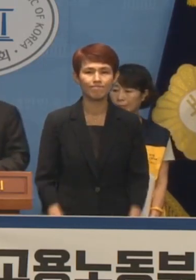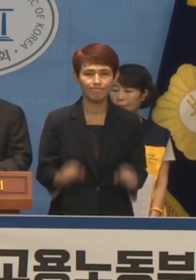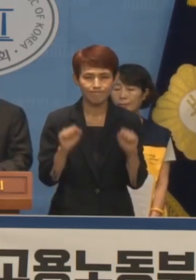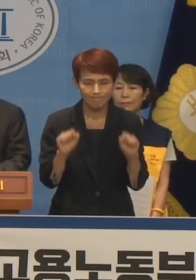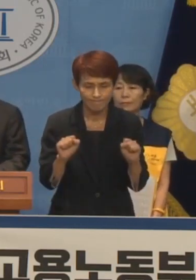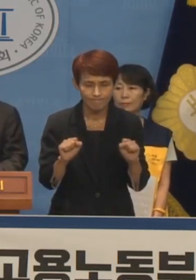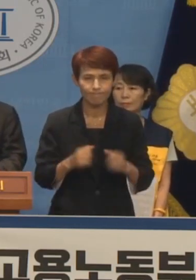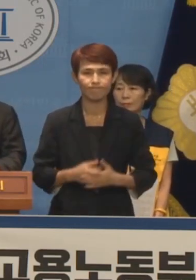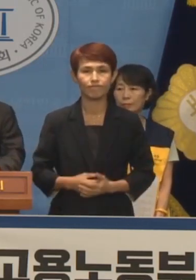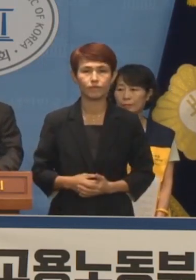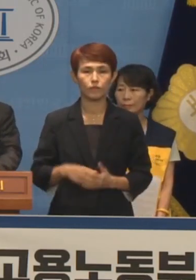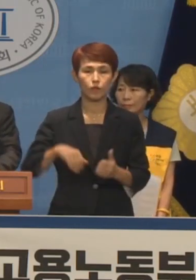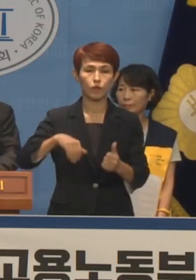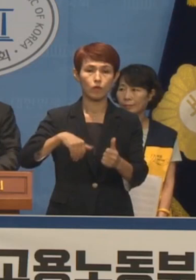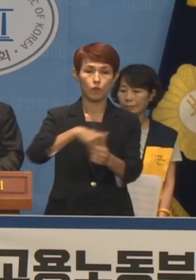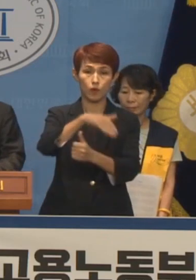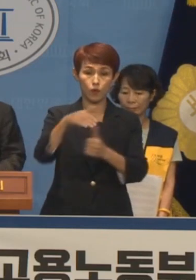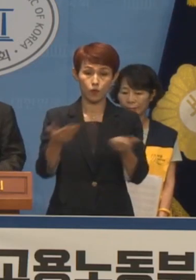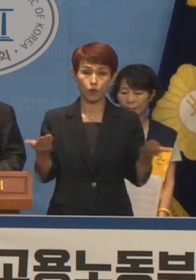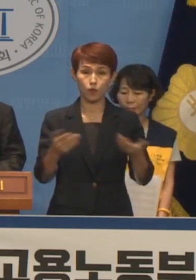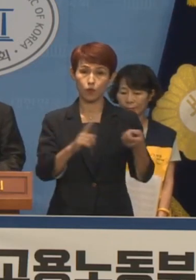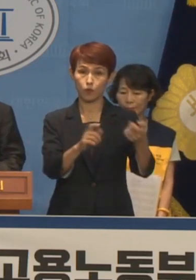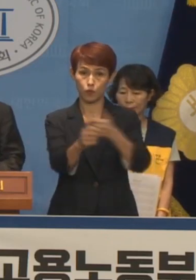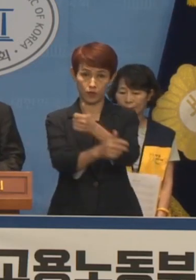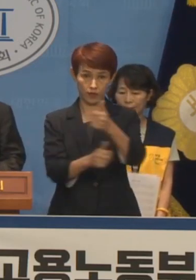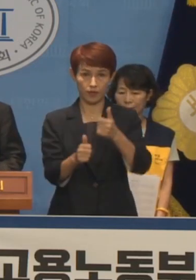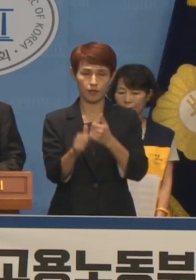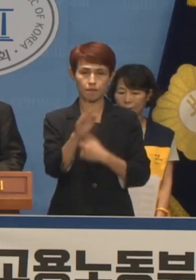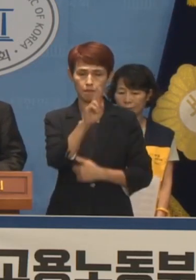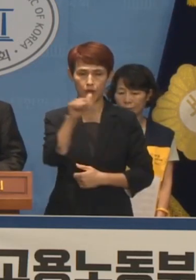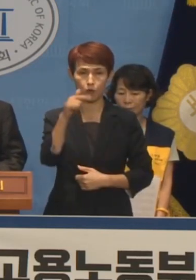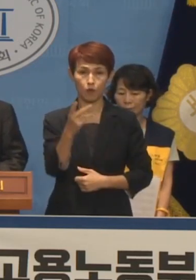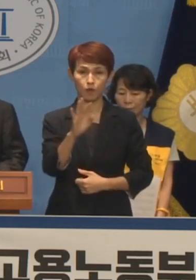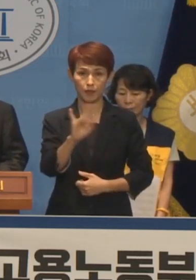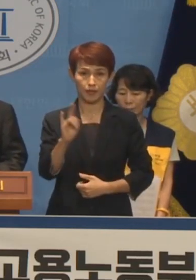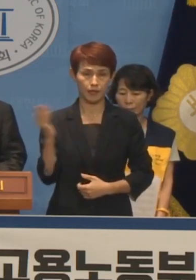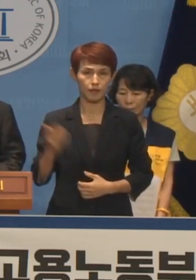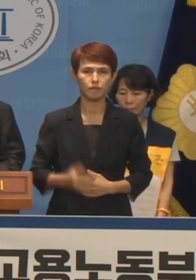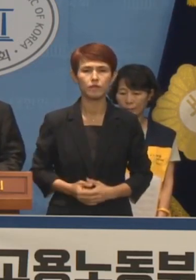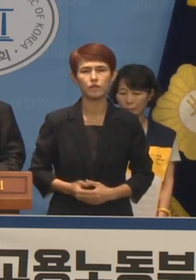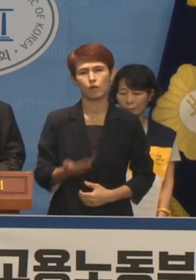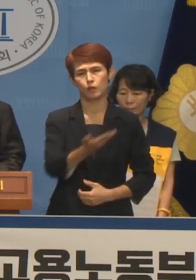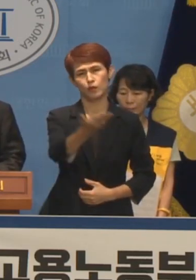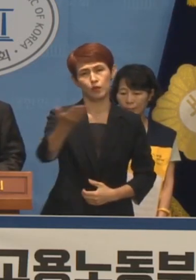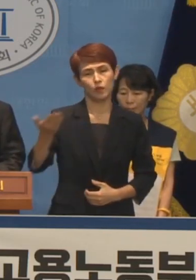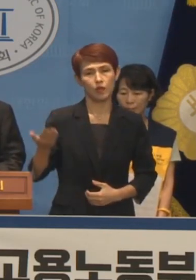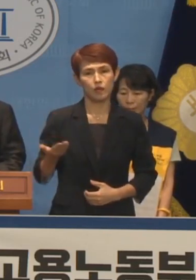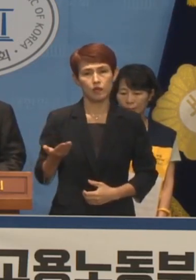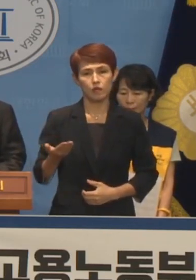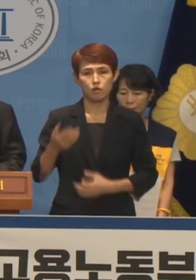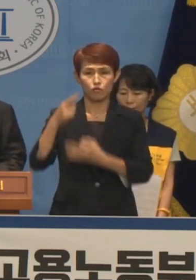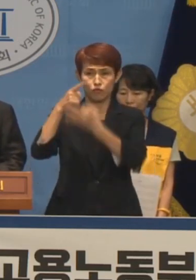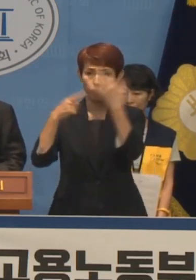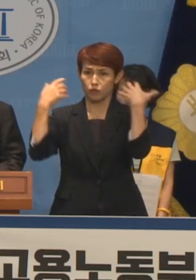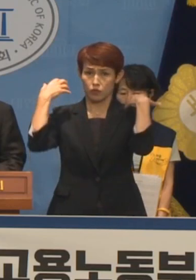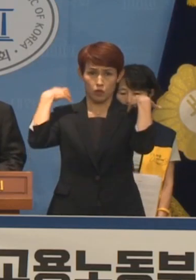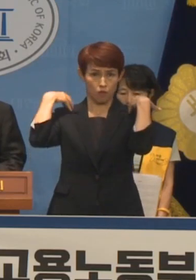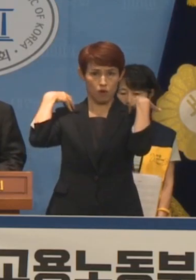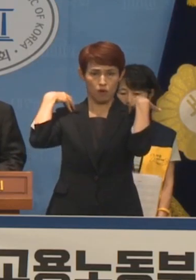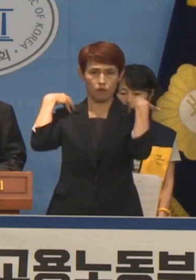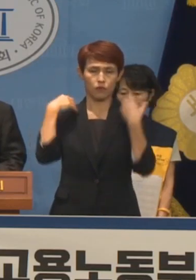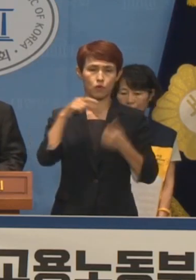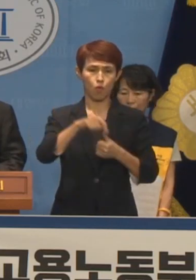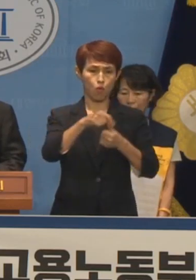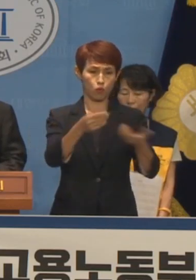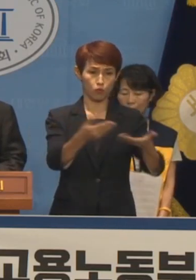안녕하십니까. 국회 환경노동위원회 소속 국회의원 박홍배입니다. 국민 여러분, 윤석열 정권 고용노동부